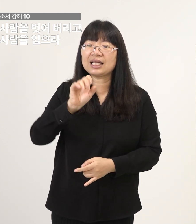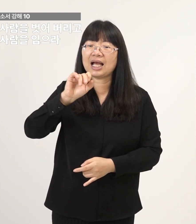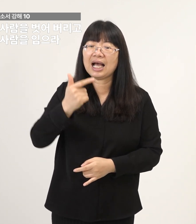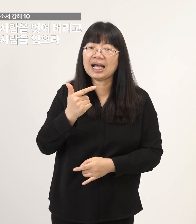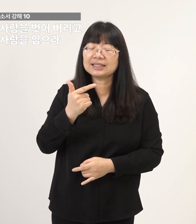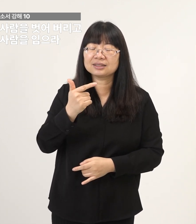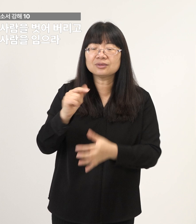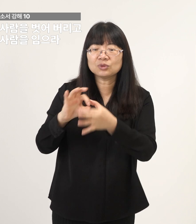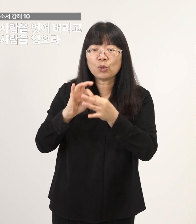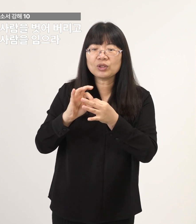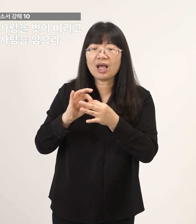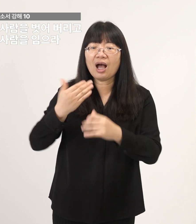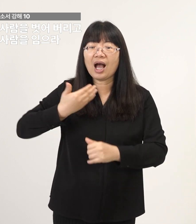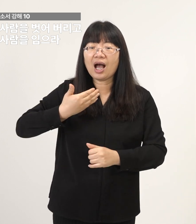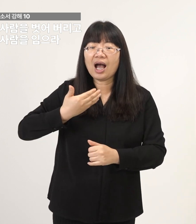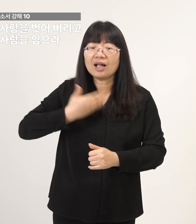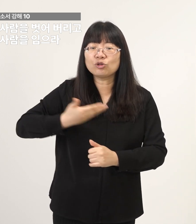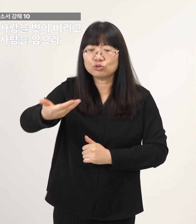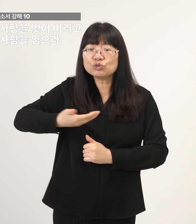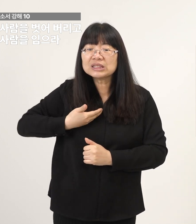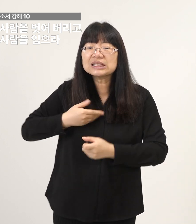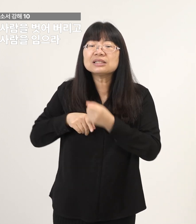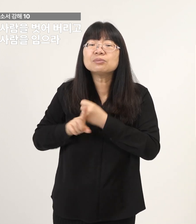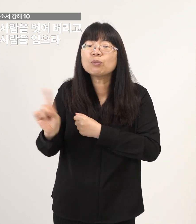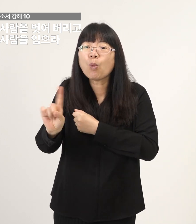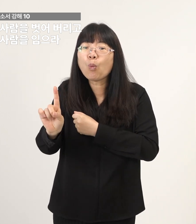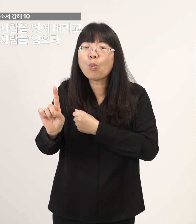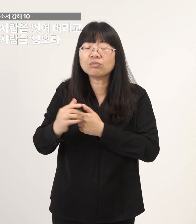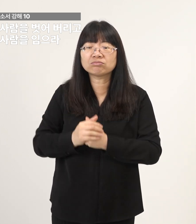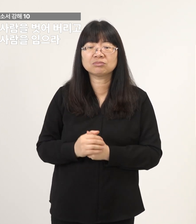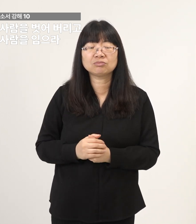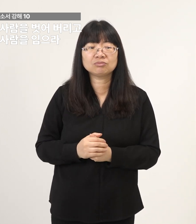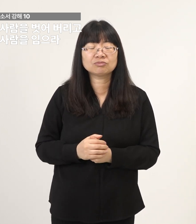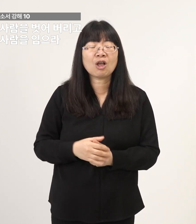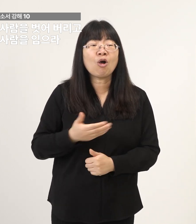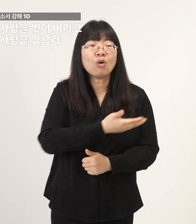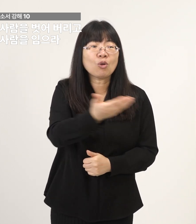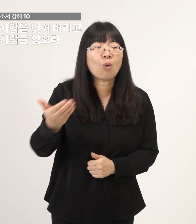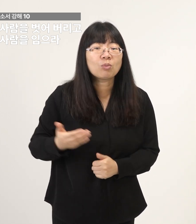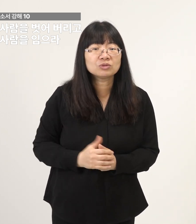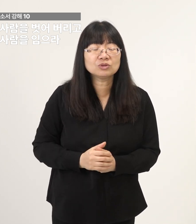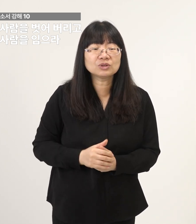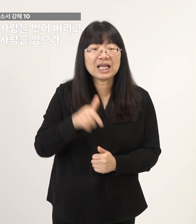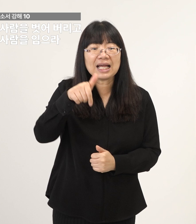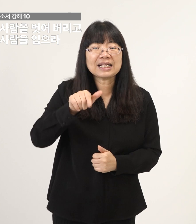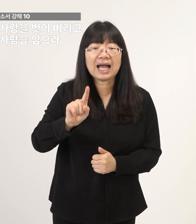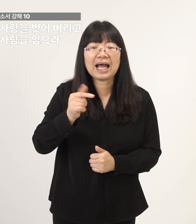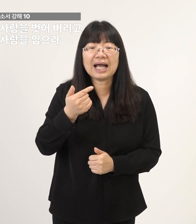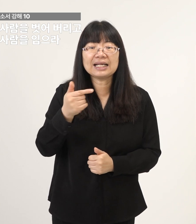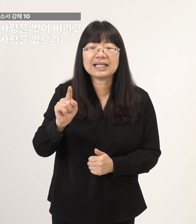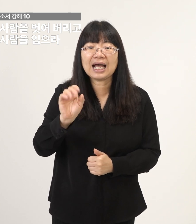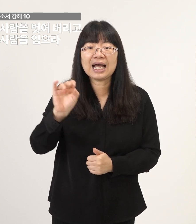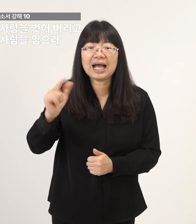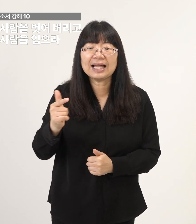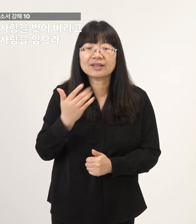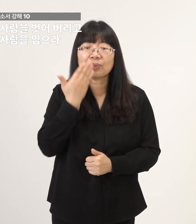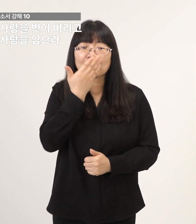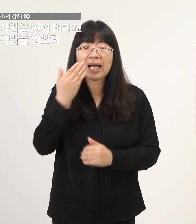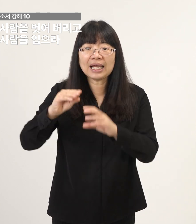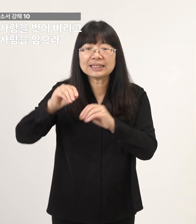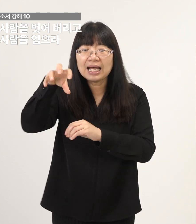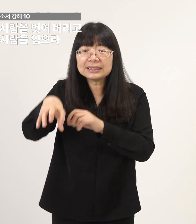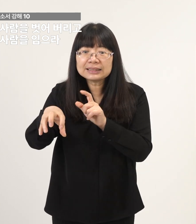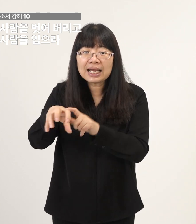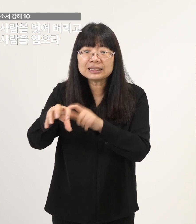천국의 상징이 아니에요. 거기가 천국의 상징이라면 전쟁이 왜 있어야 되고 왜 우상 숭배가